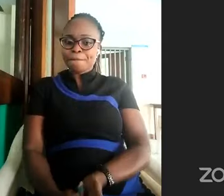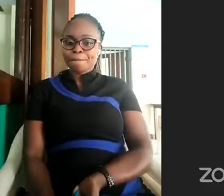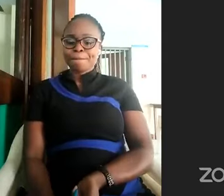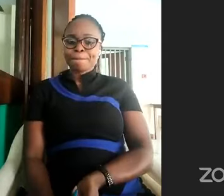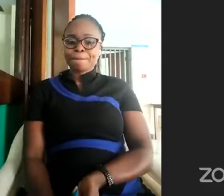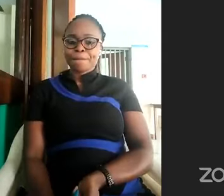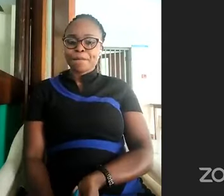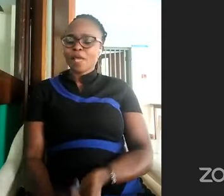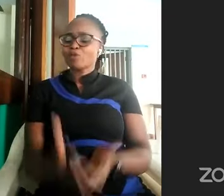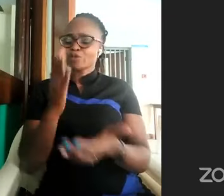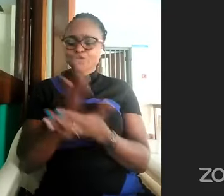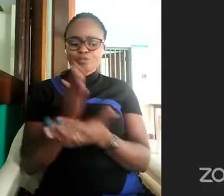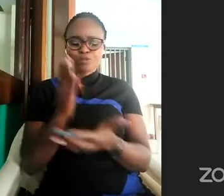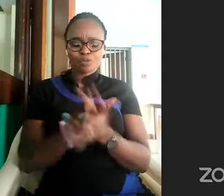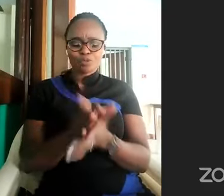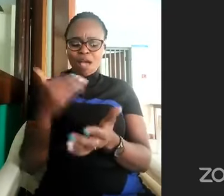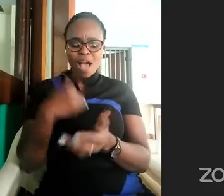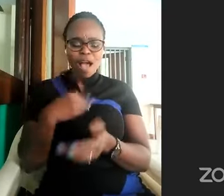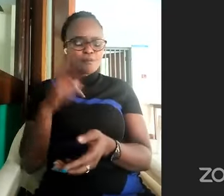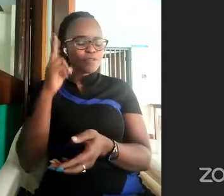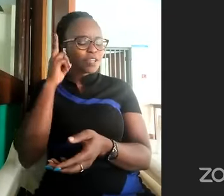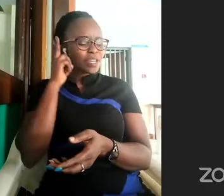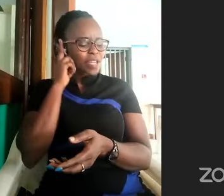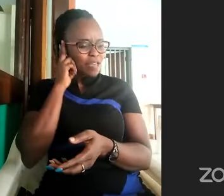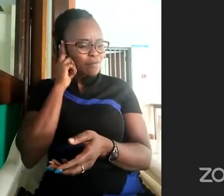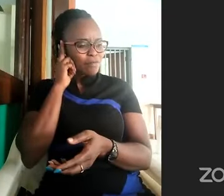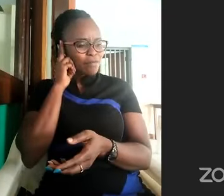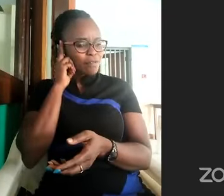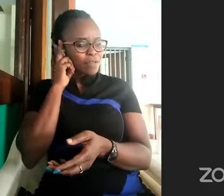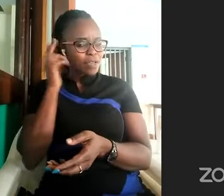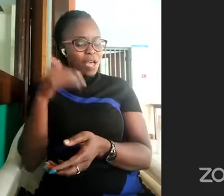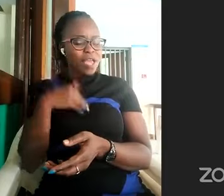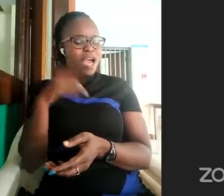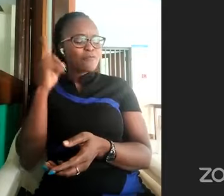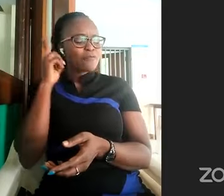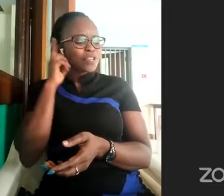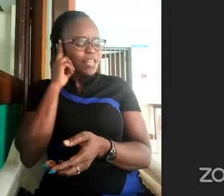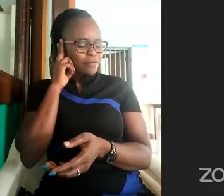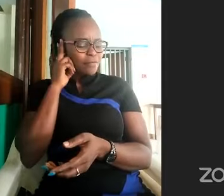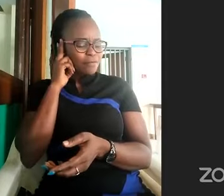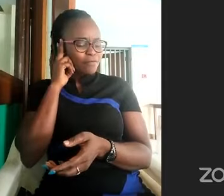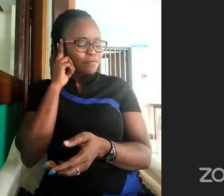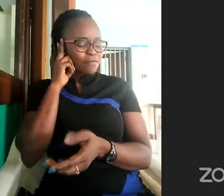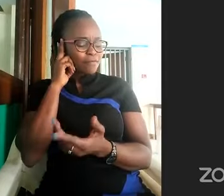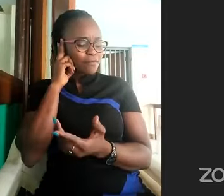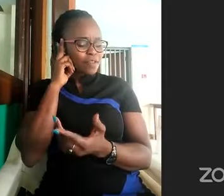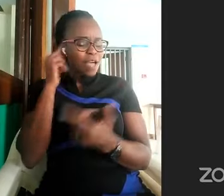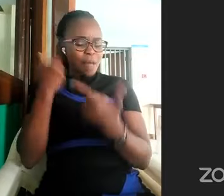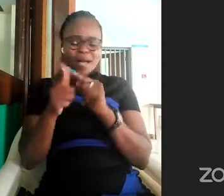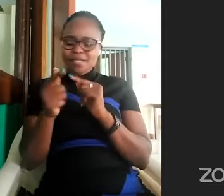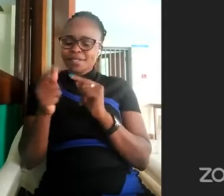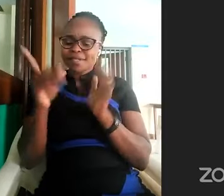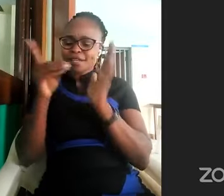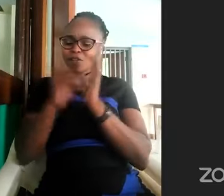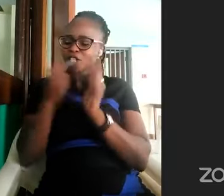kwa hiyo mtanisubiri nimalize hao haraka haraka. Sasa wewe umeenda pale na muda wako, lakini anakuona wewe mzigo pale, lakini